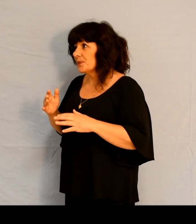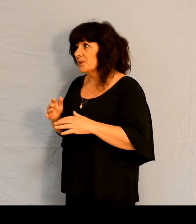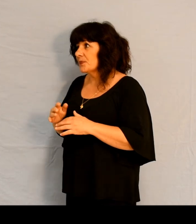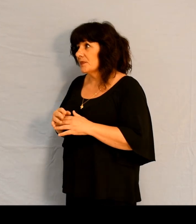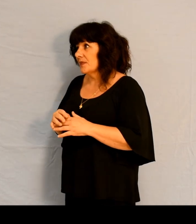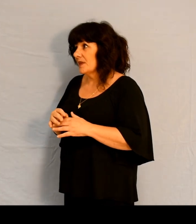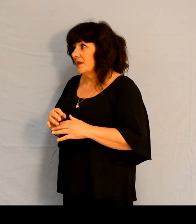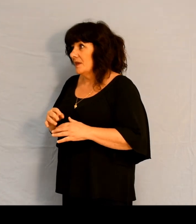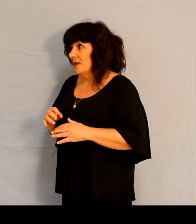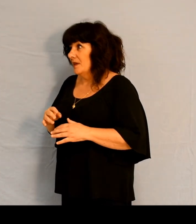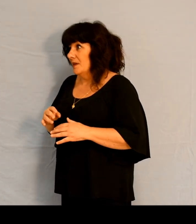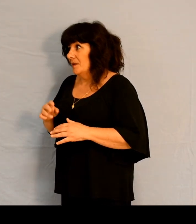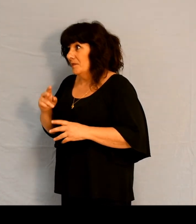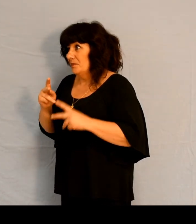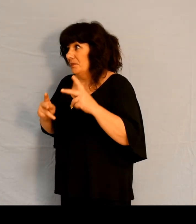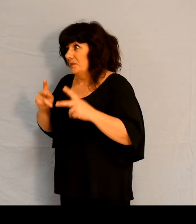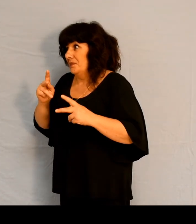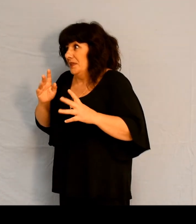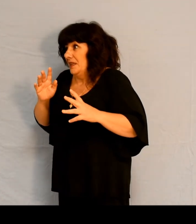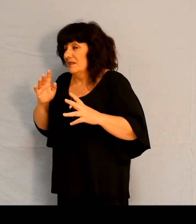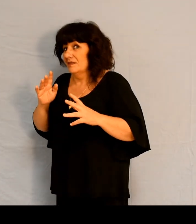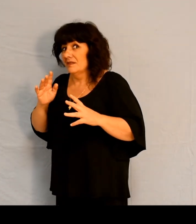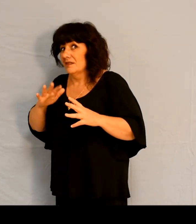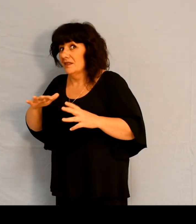Peut-être s'en trouvera-t-il seulement 30 ? »